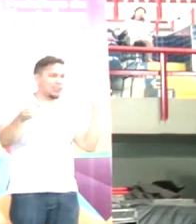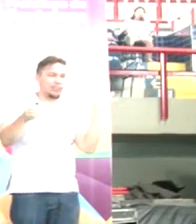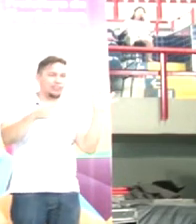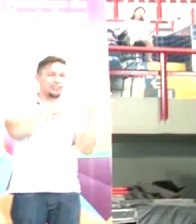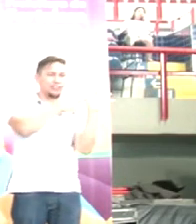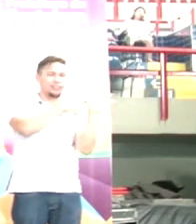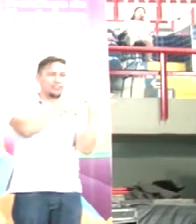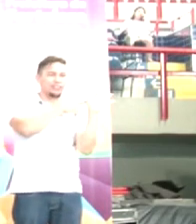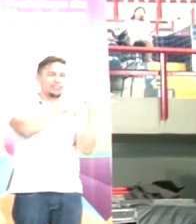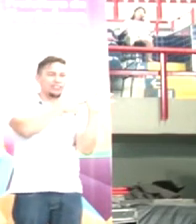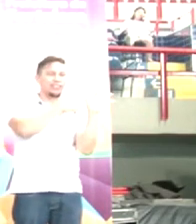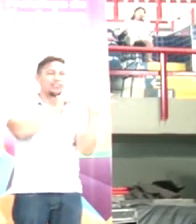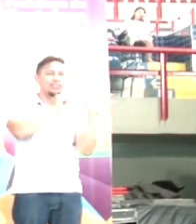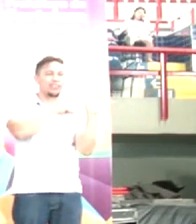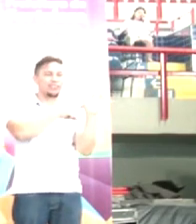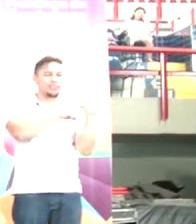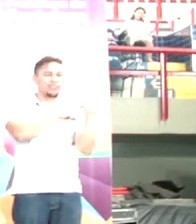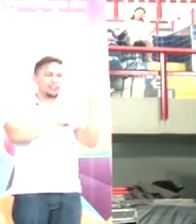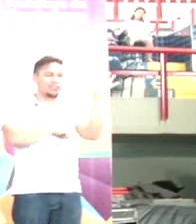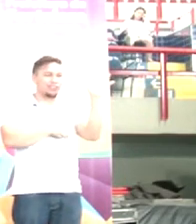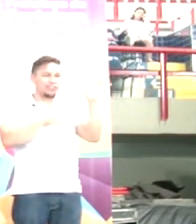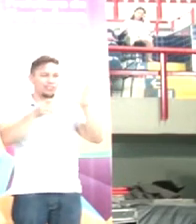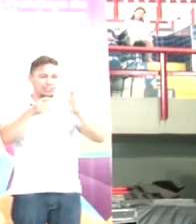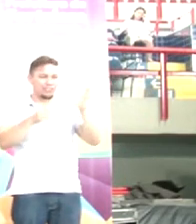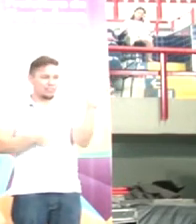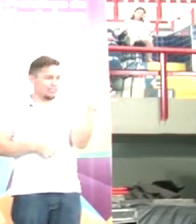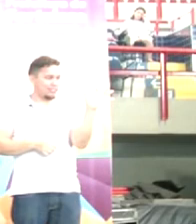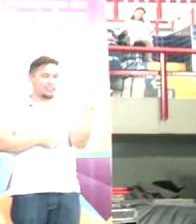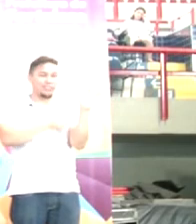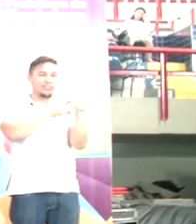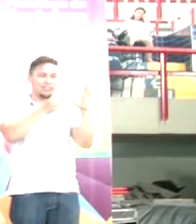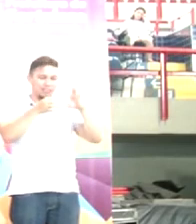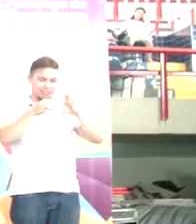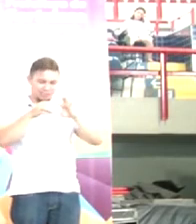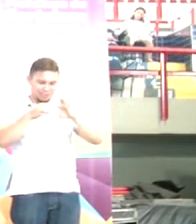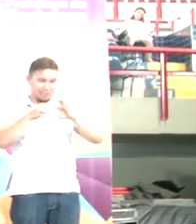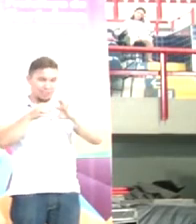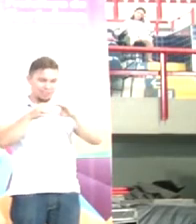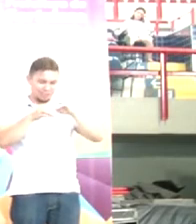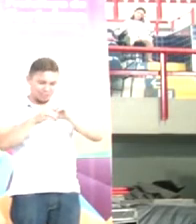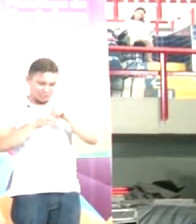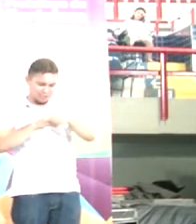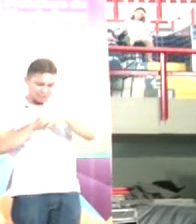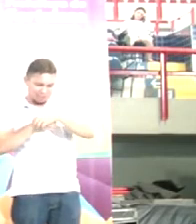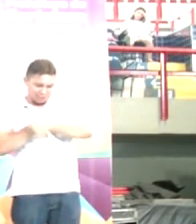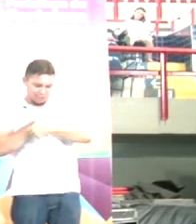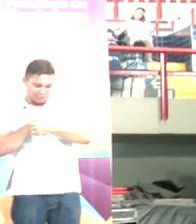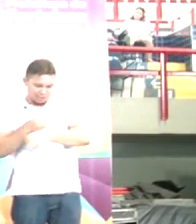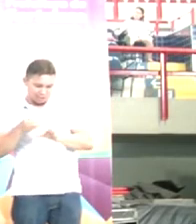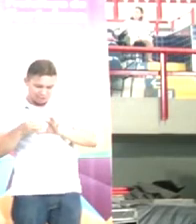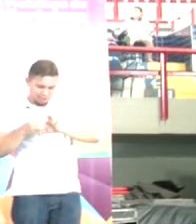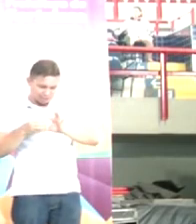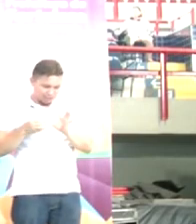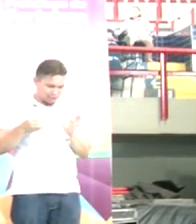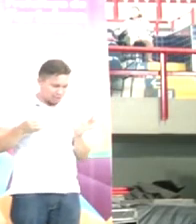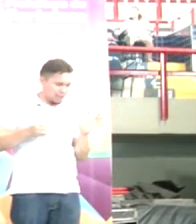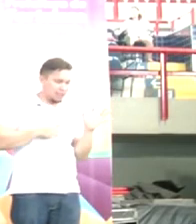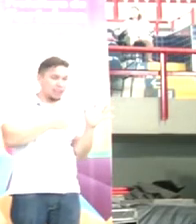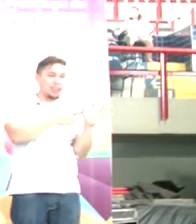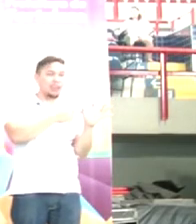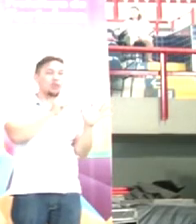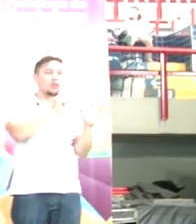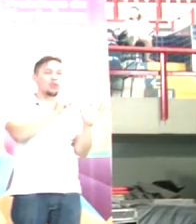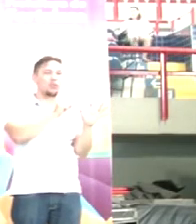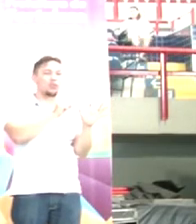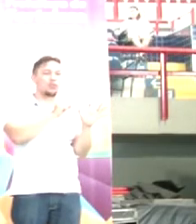daquele, né? Um gominho daquele. Aquele gominho que eu tirei vertical, que é uma fatia da esfera, a gente